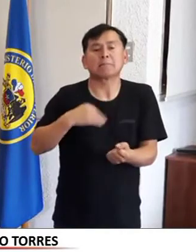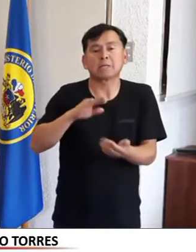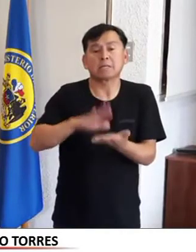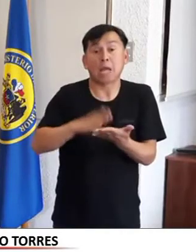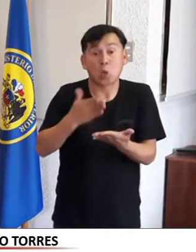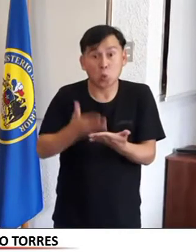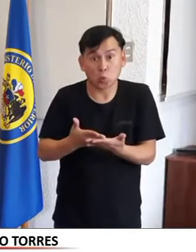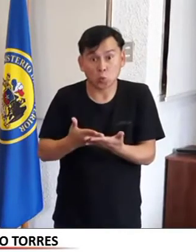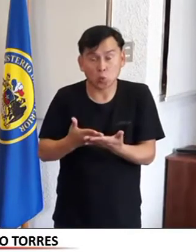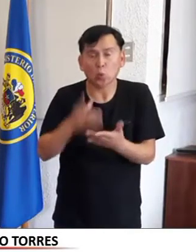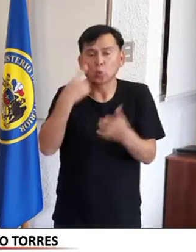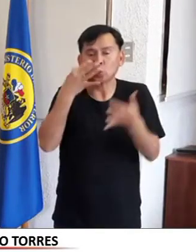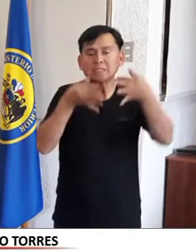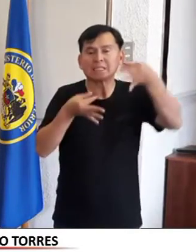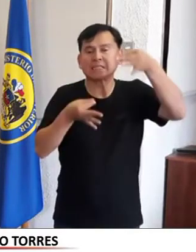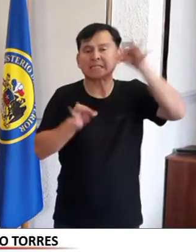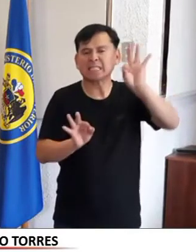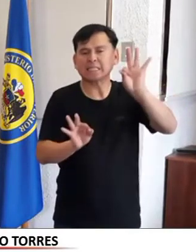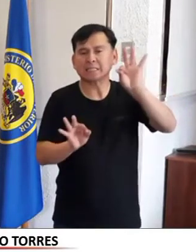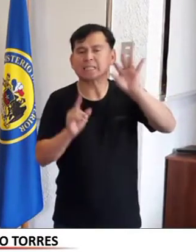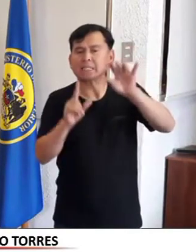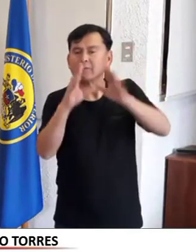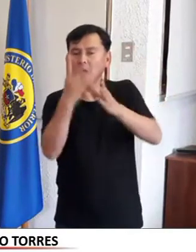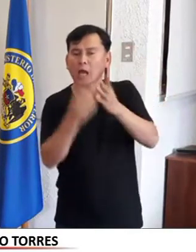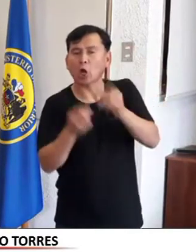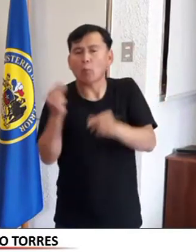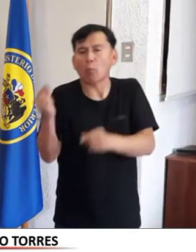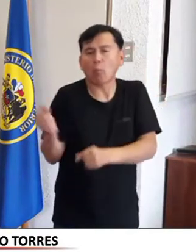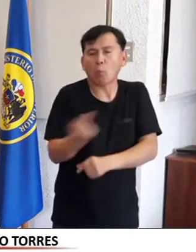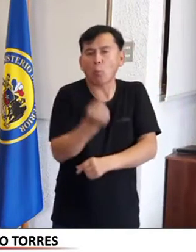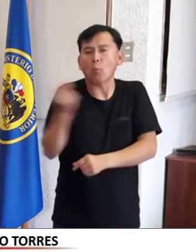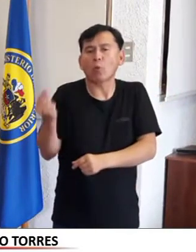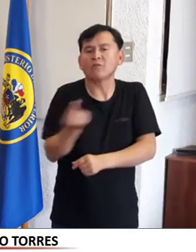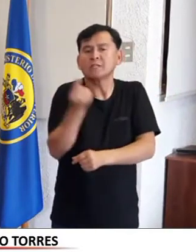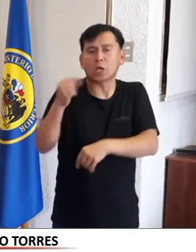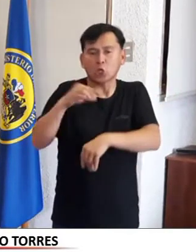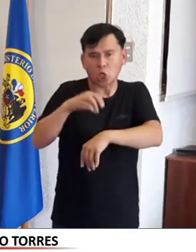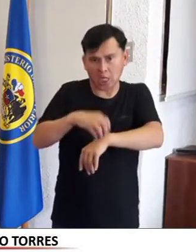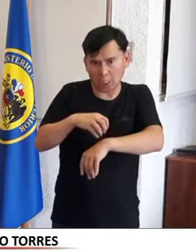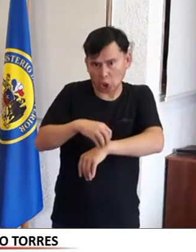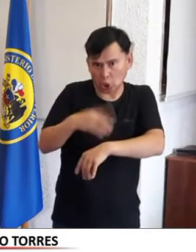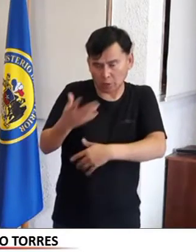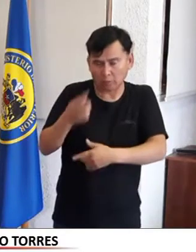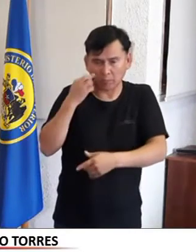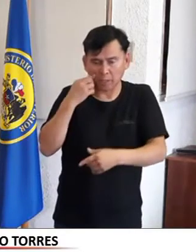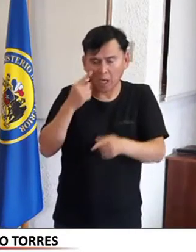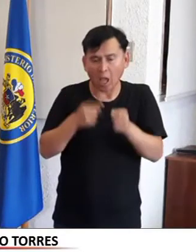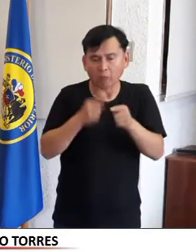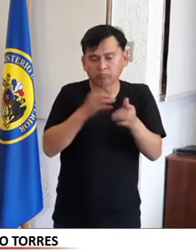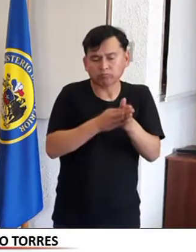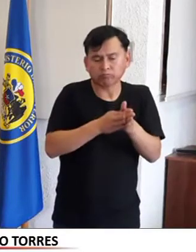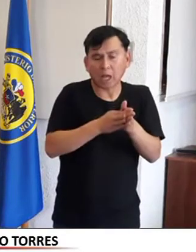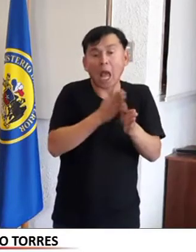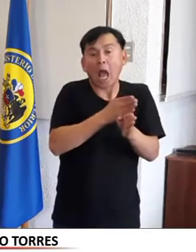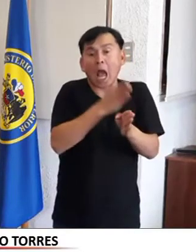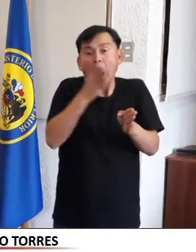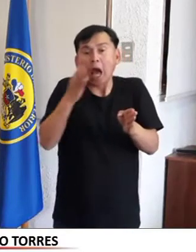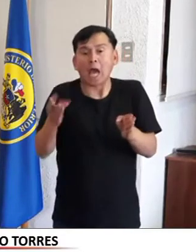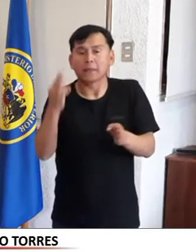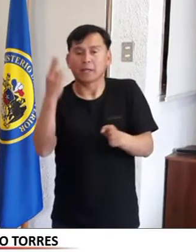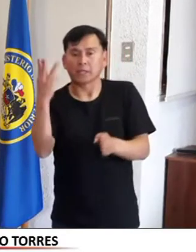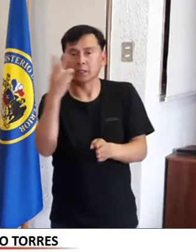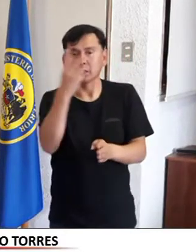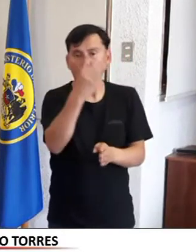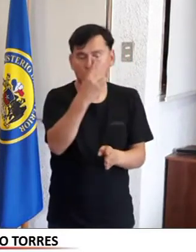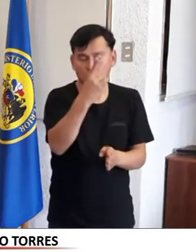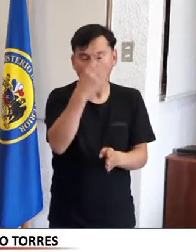Aysén un certificado de residencia temporal en la región, la cual tendrá vigencia hasta el 31 de marzo